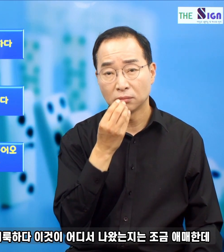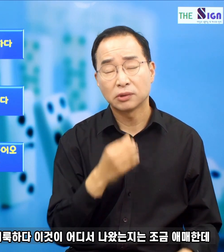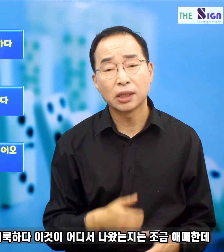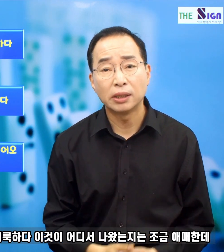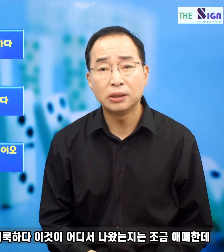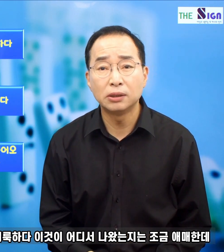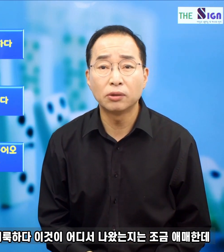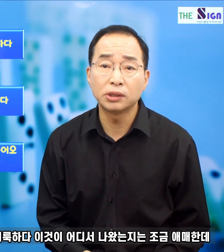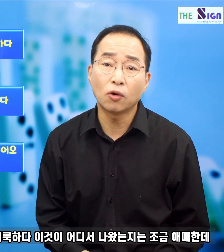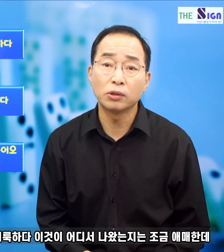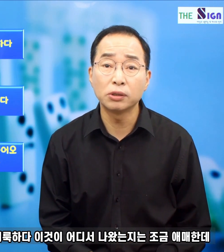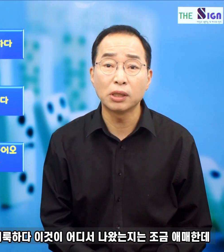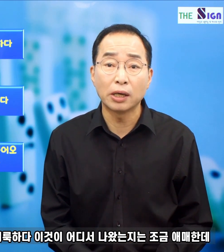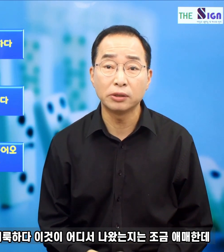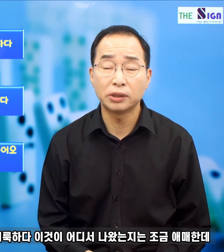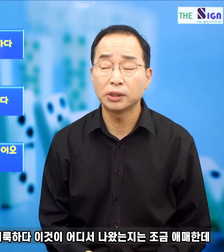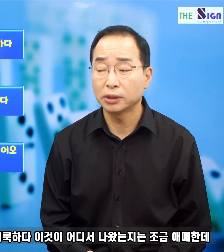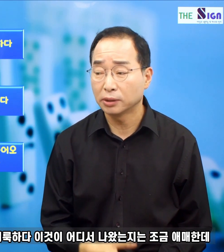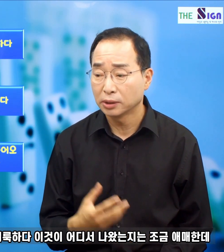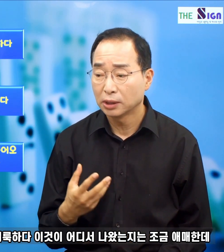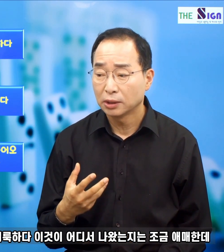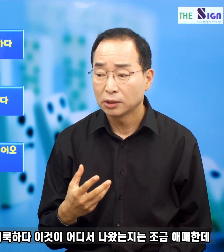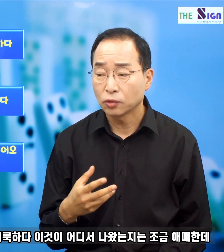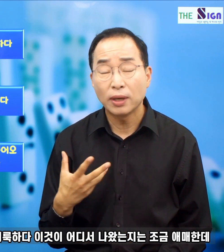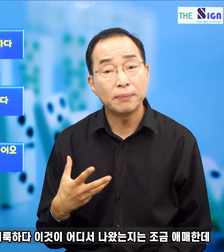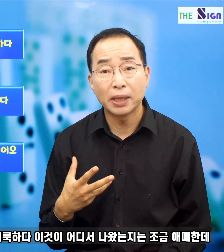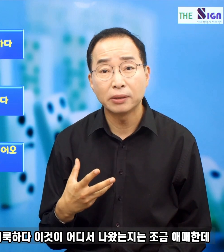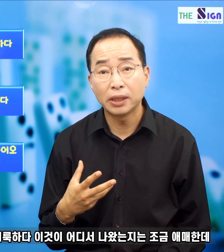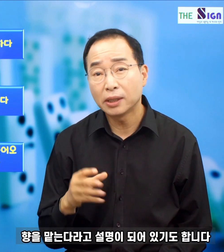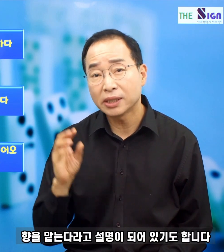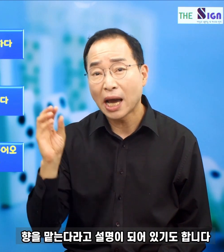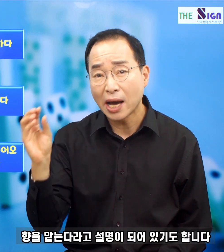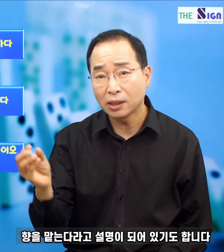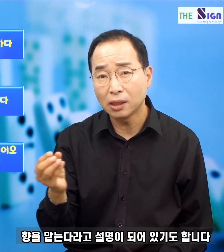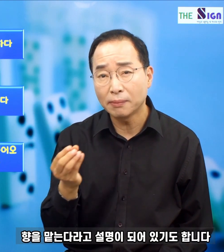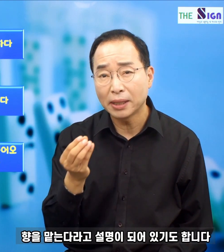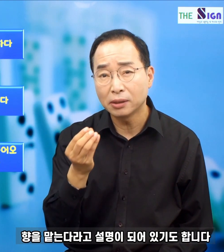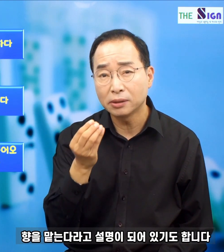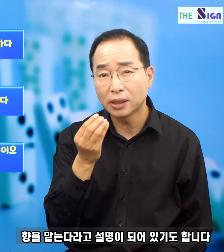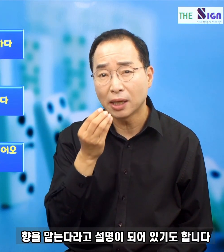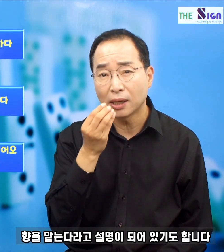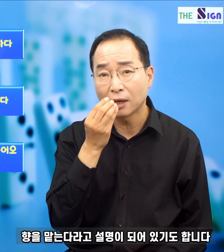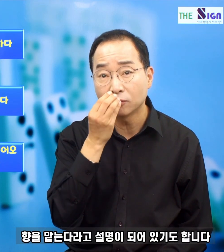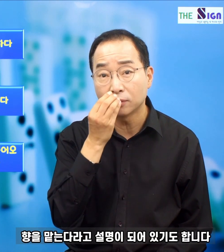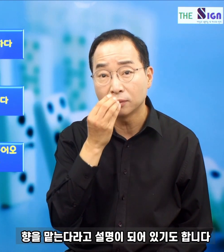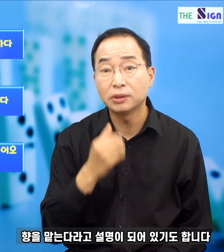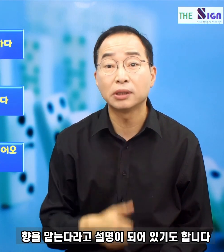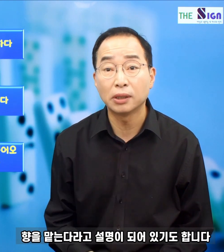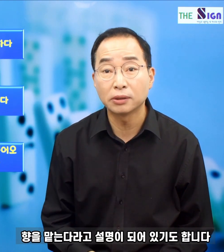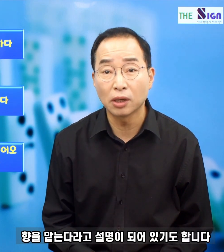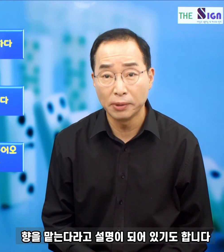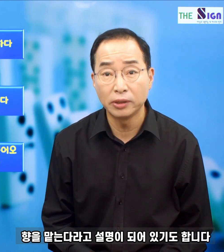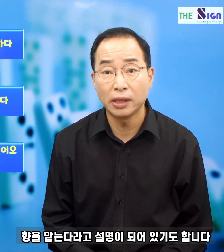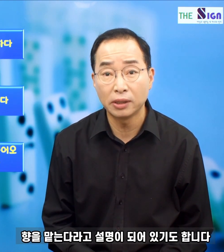자, 이것이 어디서 나왔는지는 조금 애매한데 이게 향을 맡는다라고 이제 설명이 되어 있기도